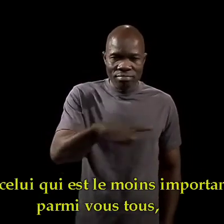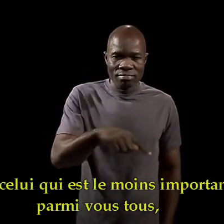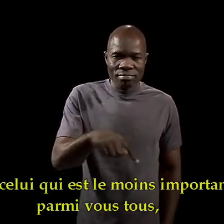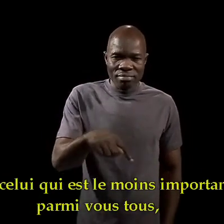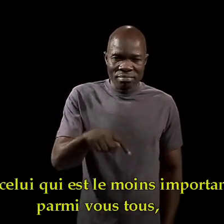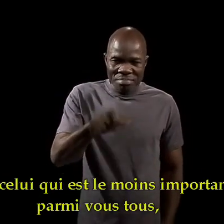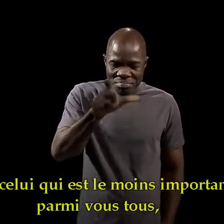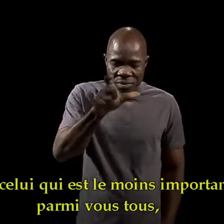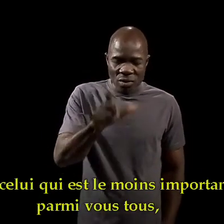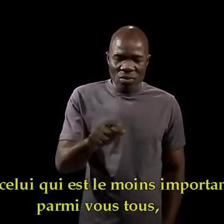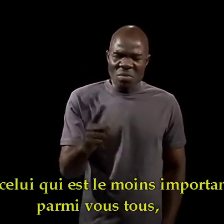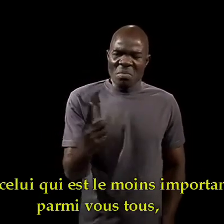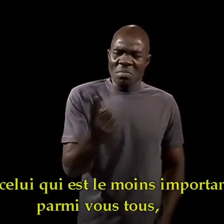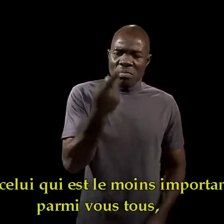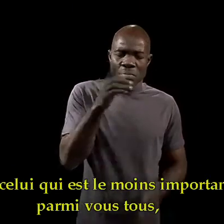important parmi vous tous,